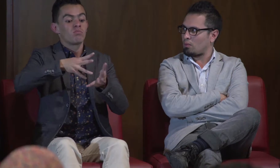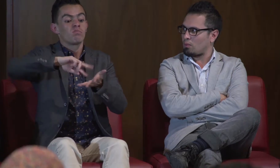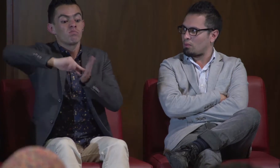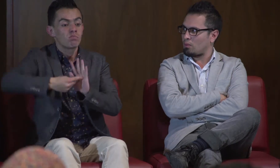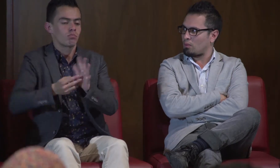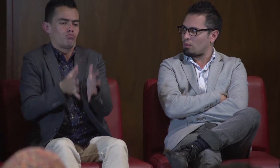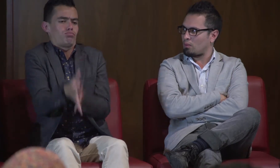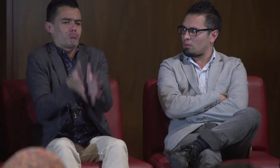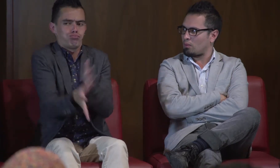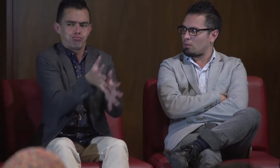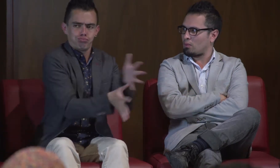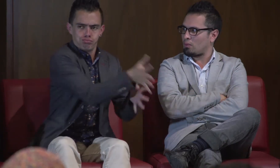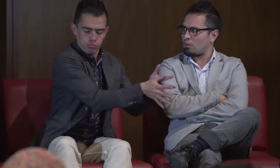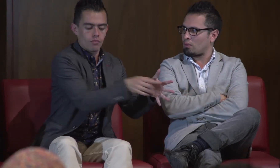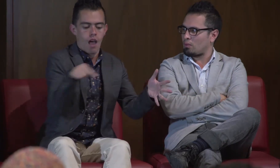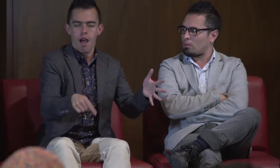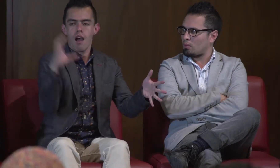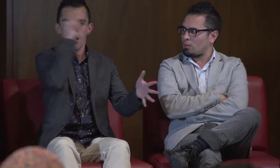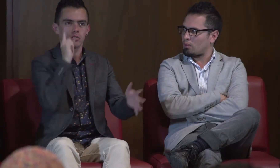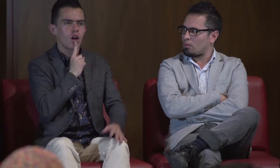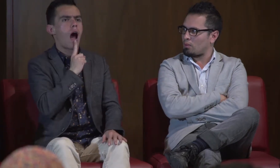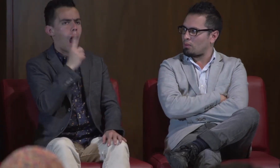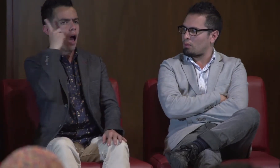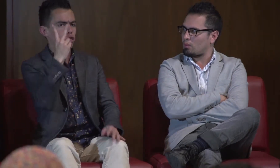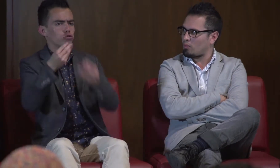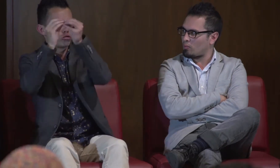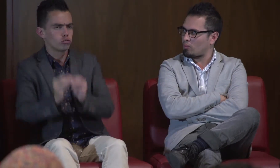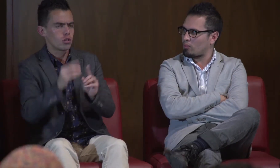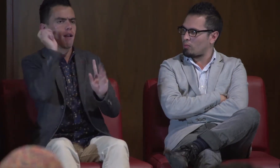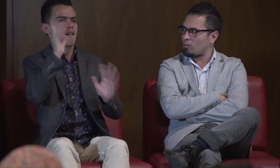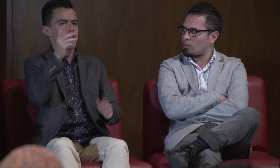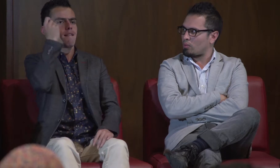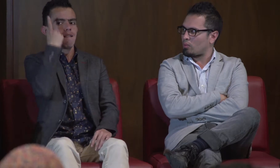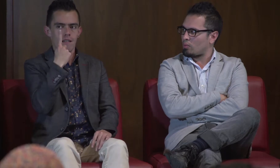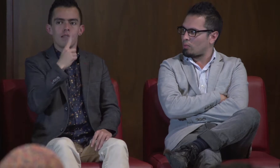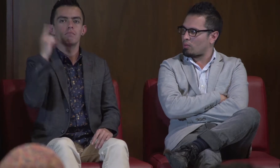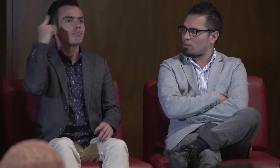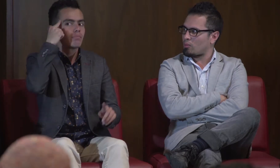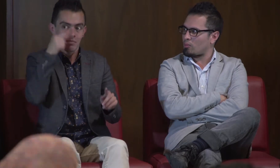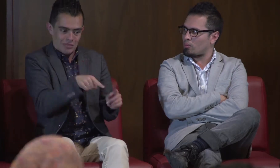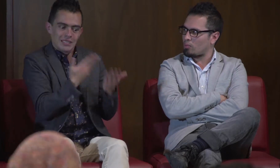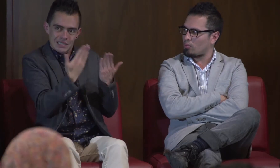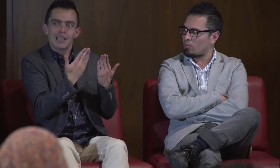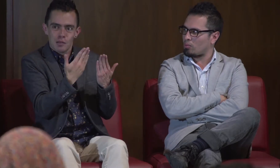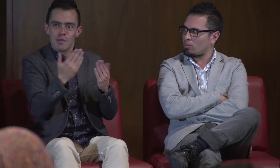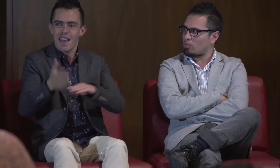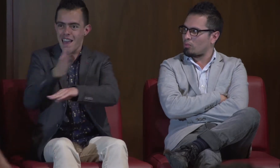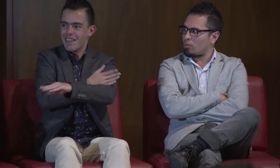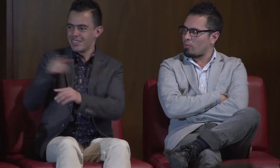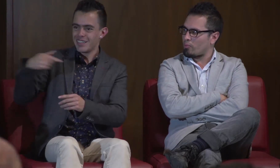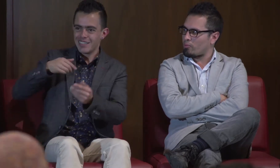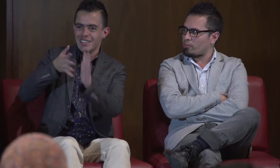torno al tema, decidimos finalmente dejar la seña de violencia, pero también hacer, digamos, una traslación de lo que realmente se